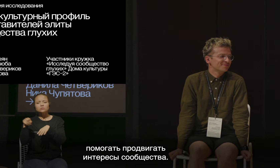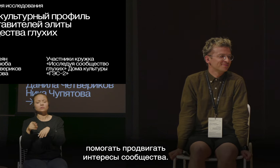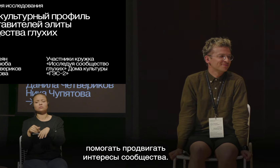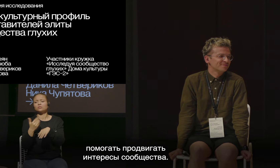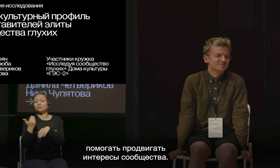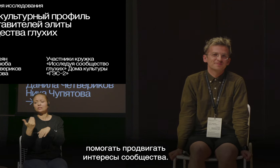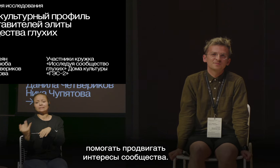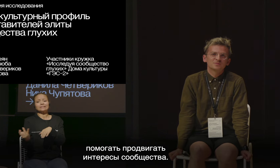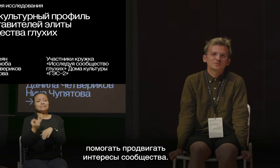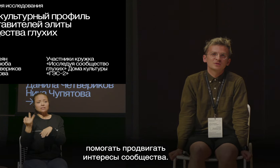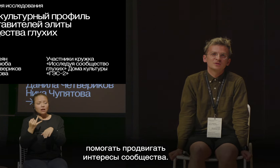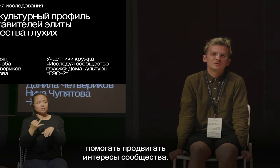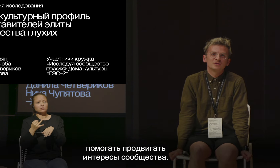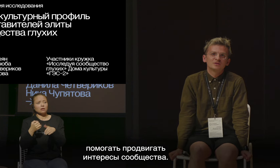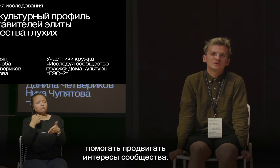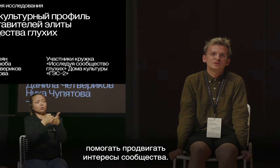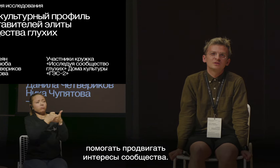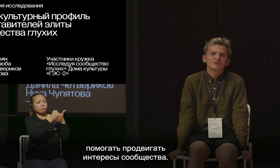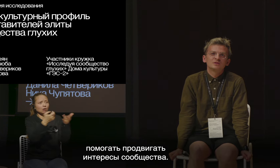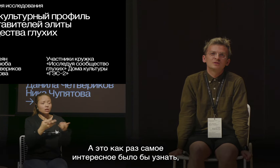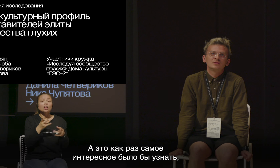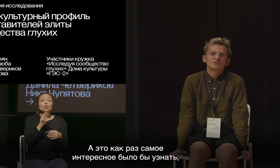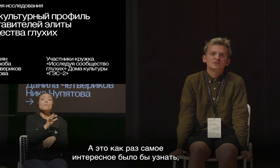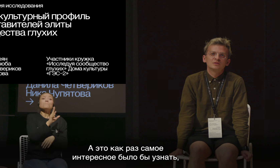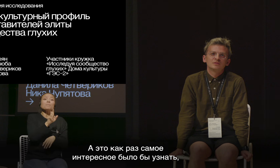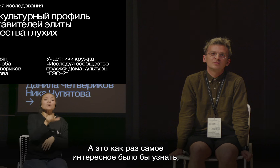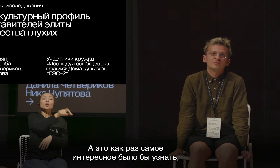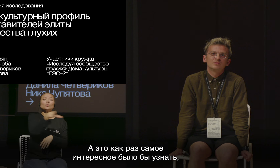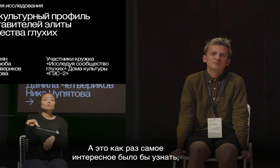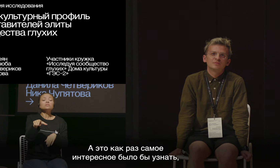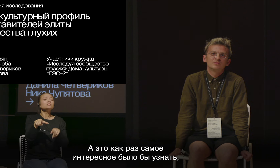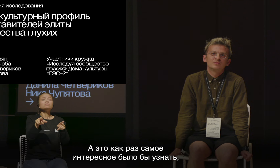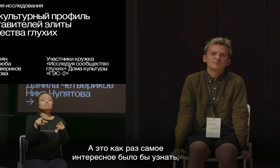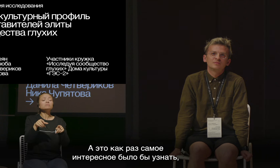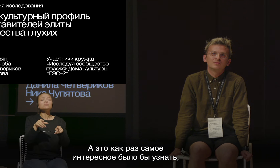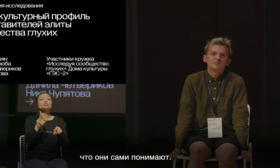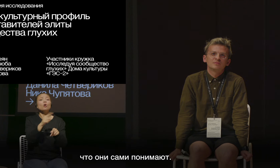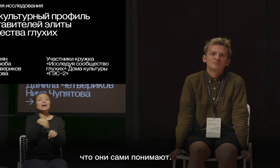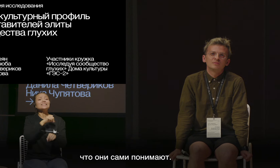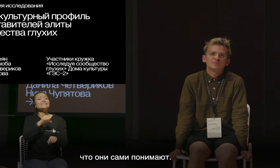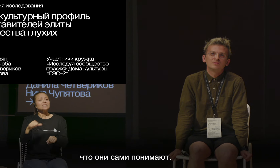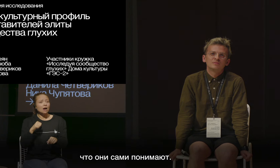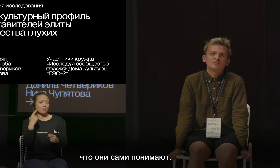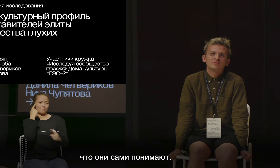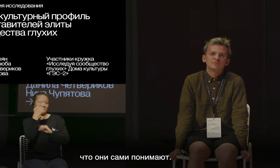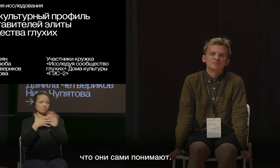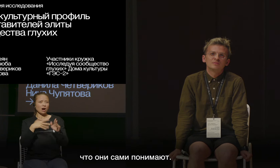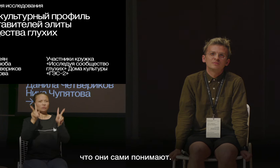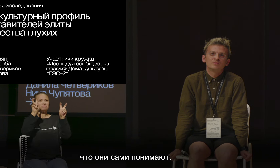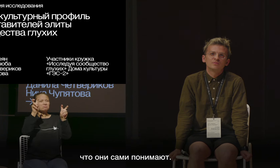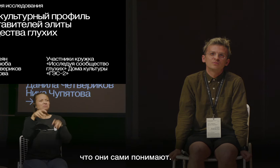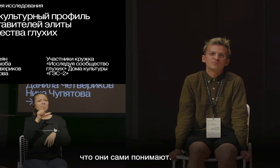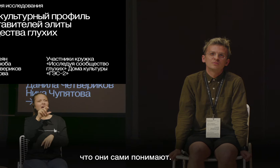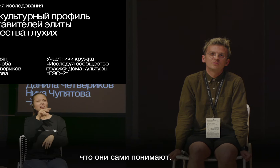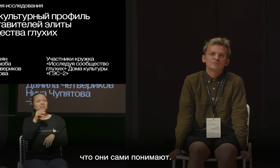раз самое интересное было бы узнать, что они сами понимают. Так же, как и ваши первые, вот первый как бы сбор урожая,